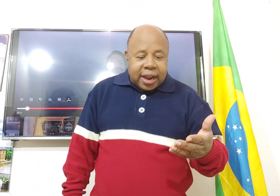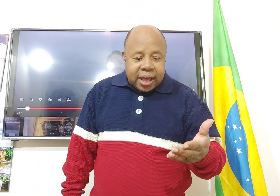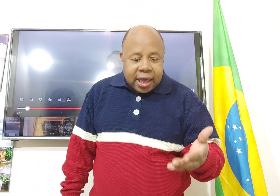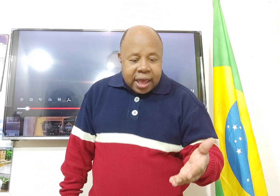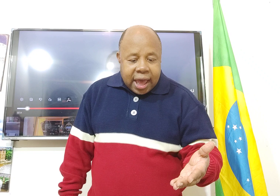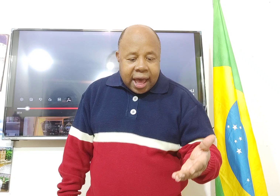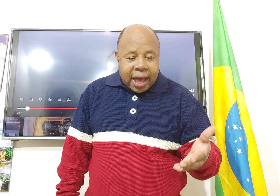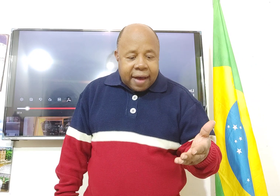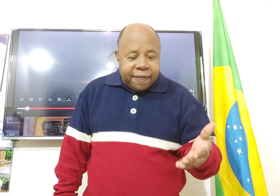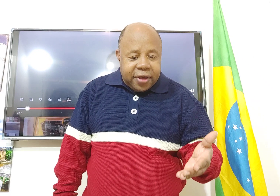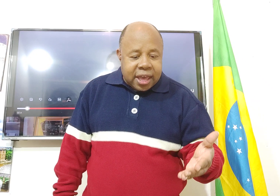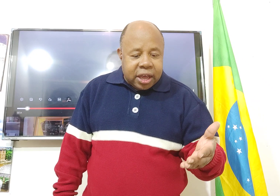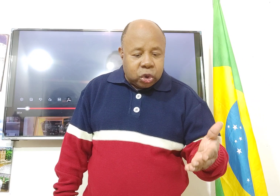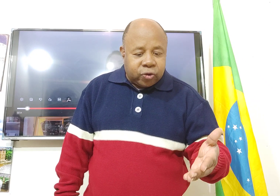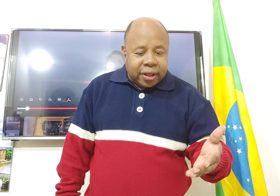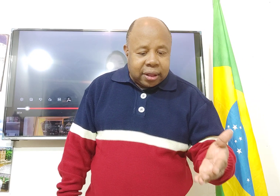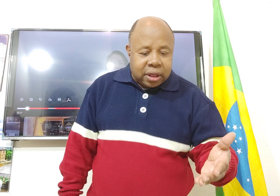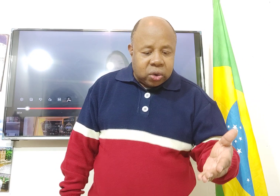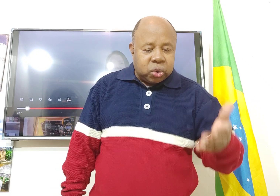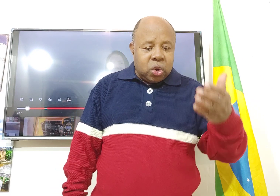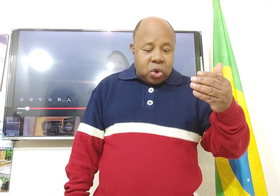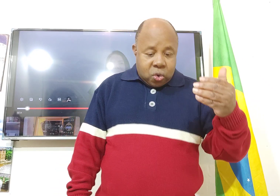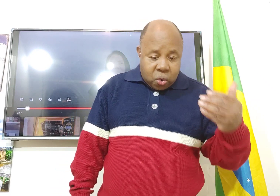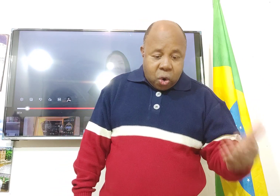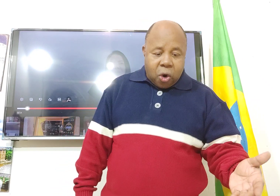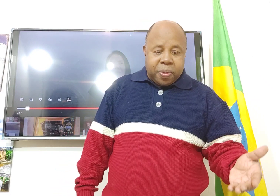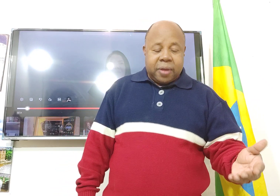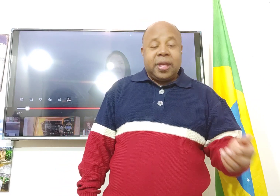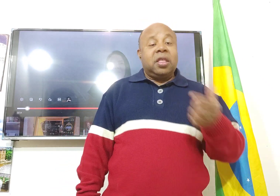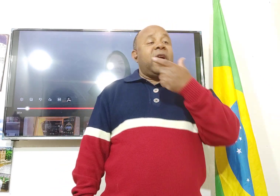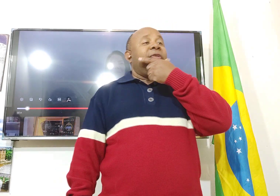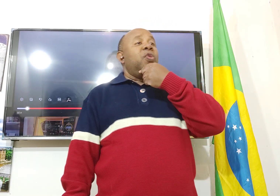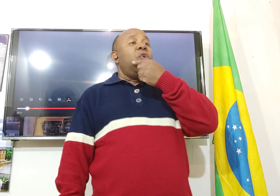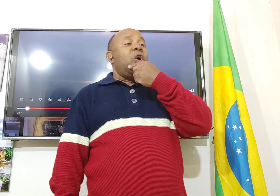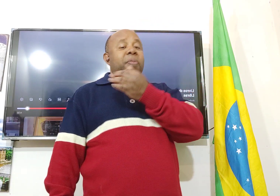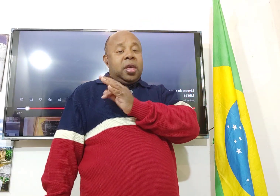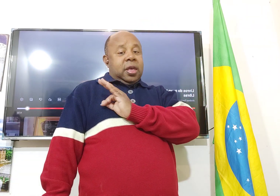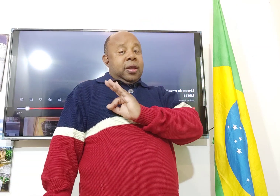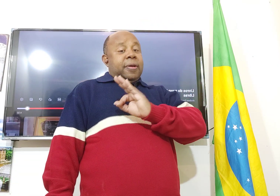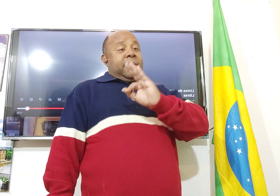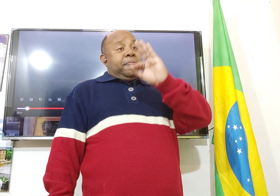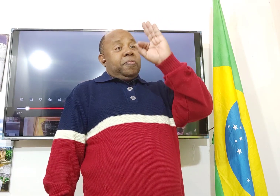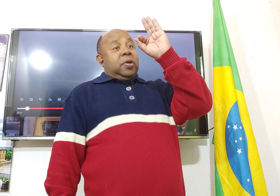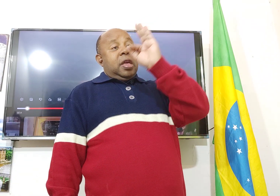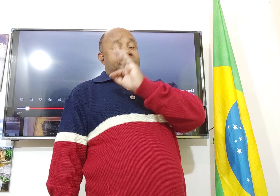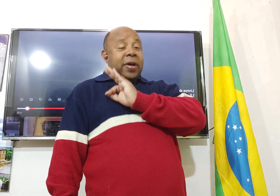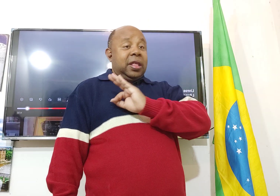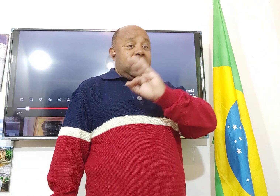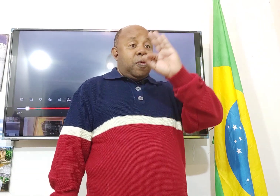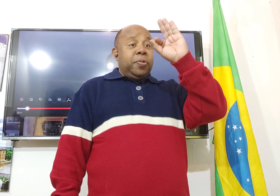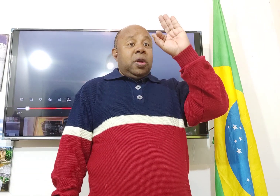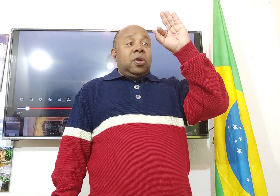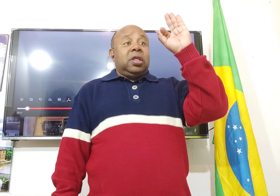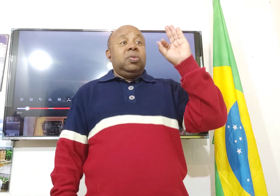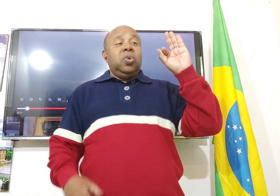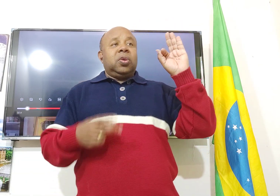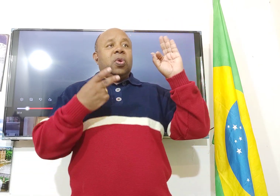fala, havia entre os fariseus um homem. Daí você vai fazer um homem, que é fariseu. Nós temos duas coisas